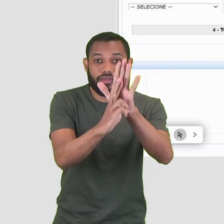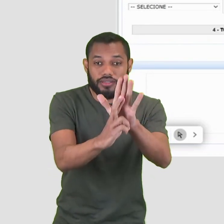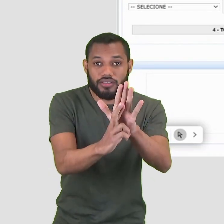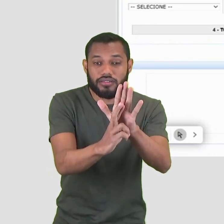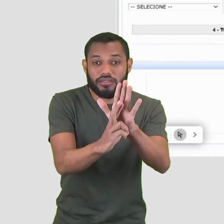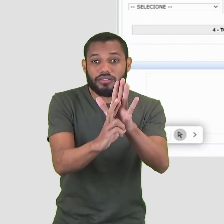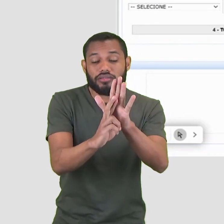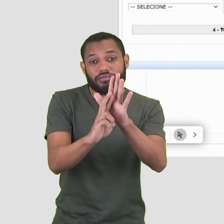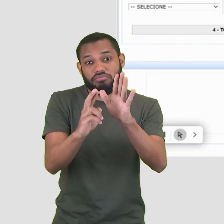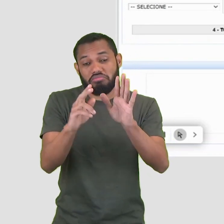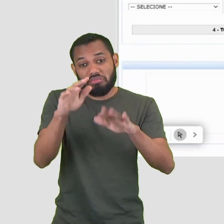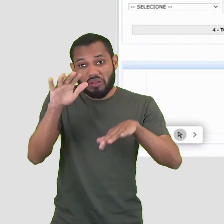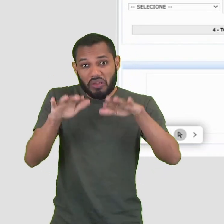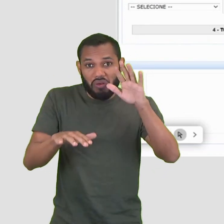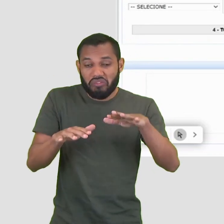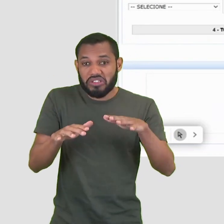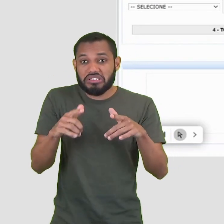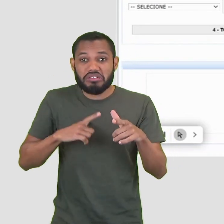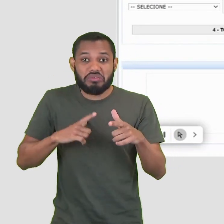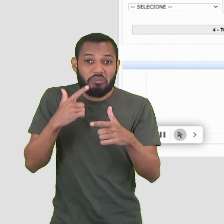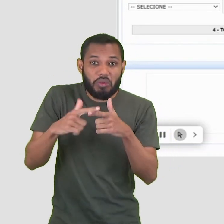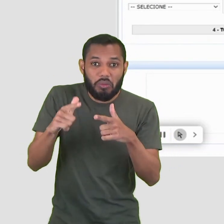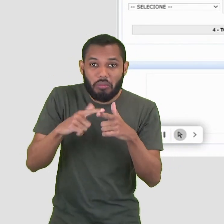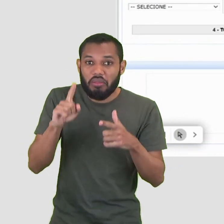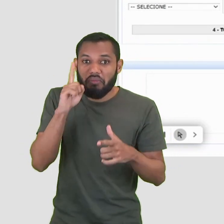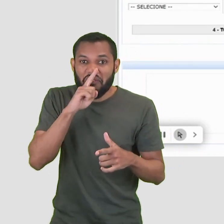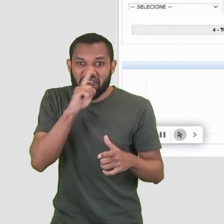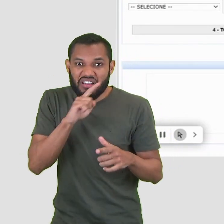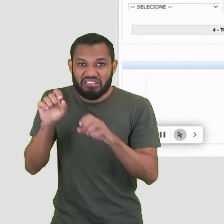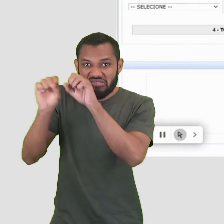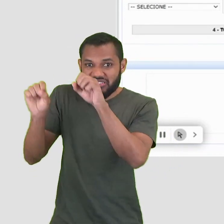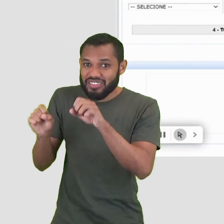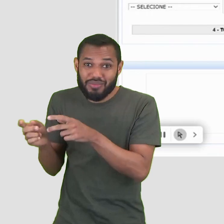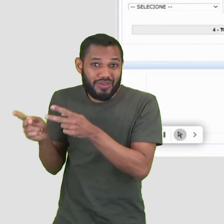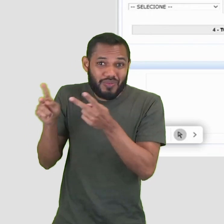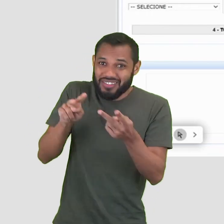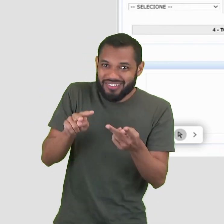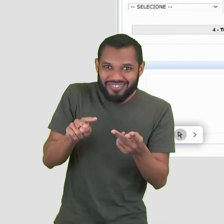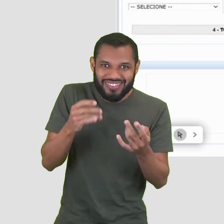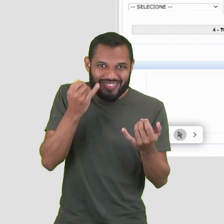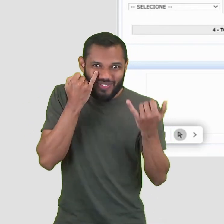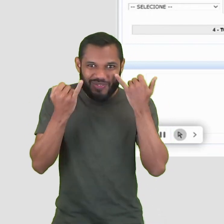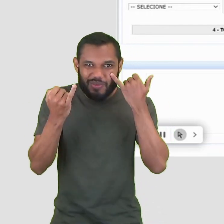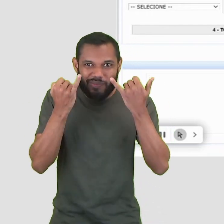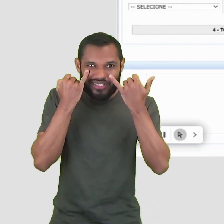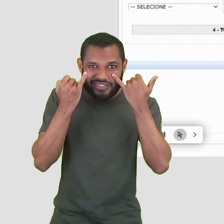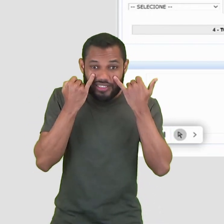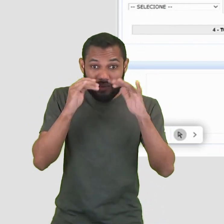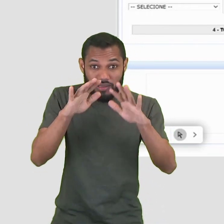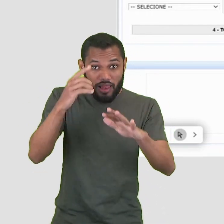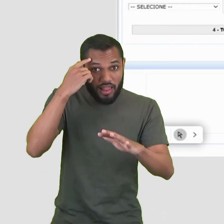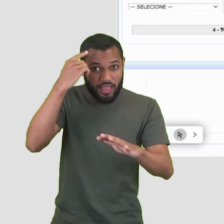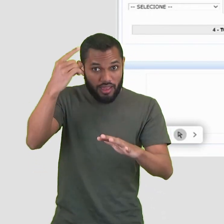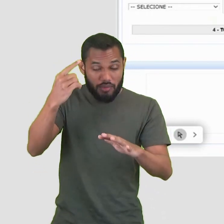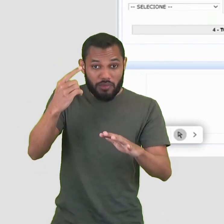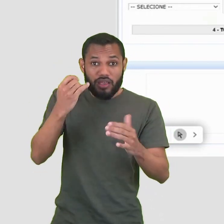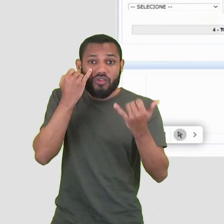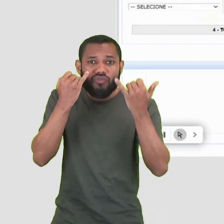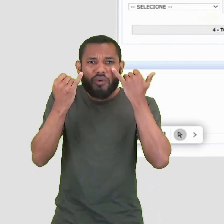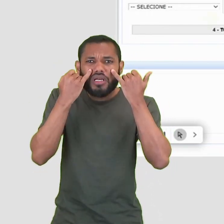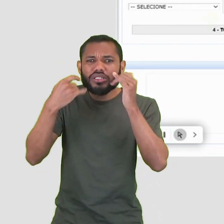que porventura, por algum problema do sistema, enfim, de importação, lembrando, né, que